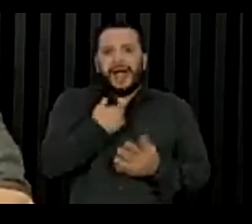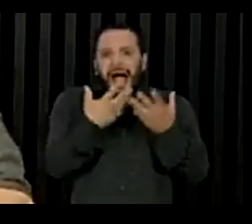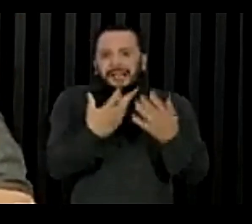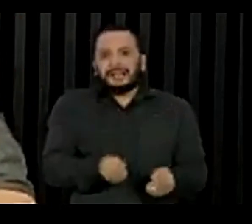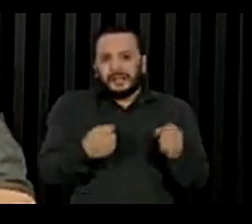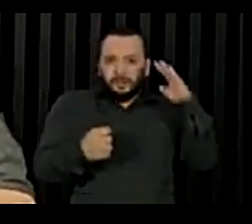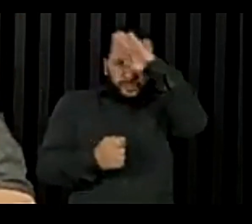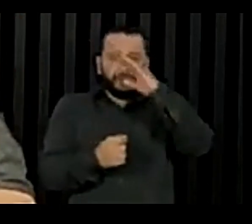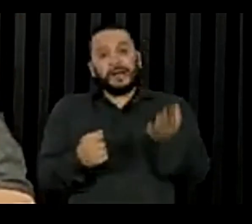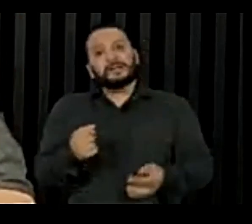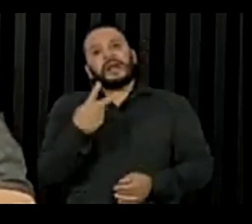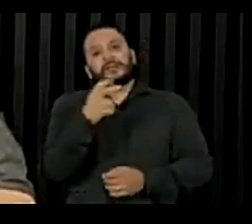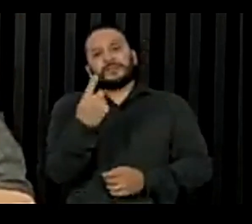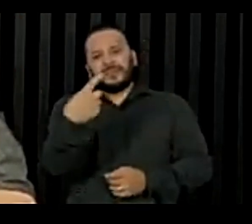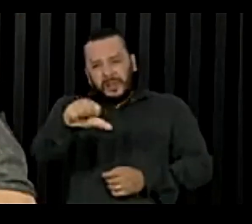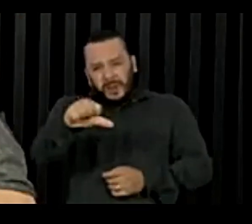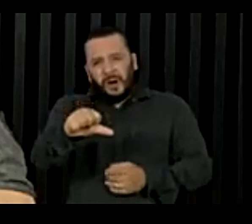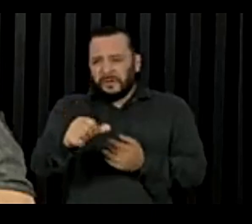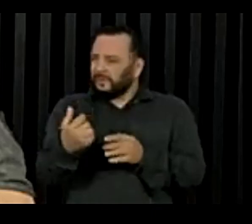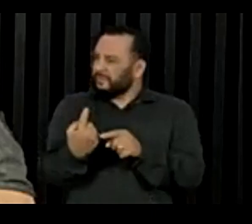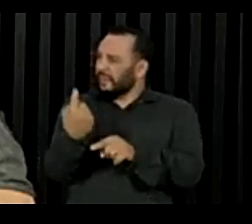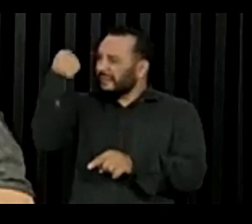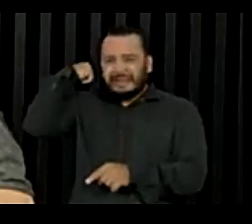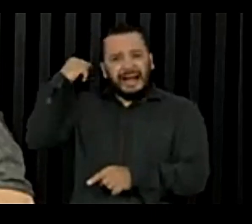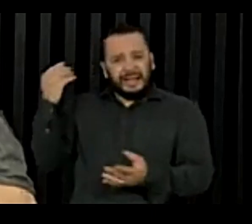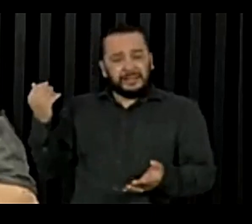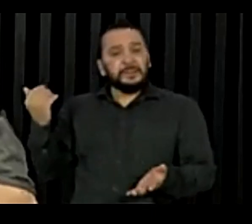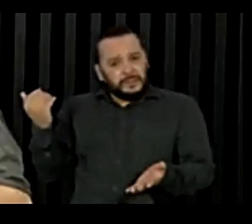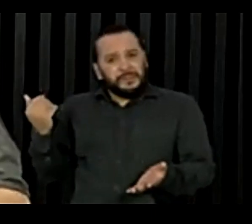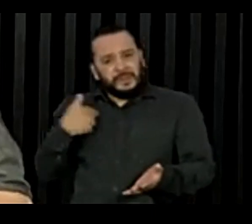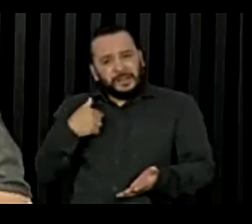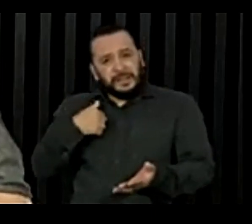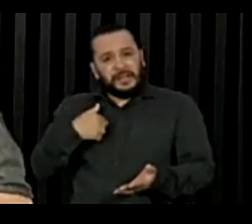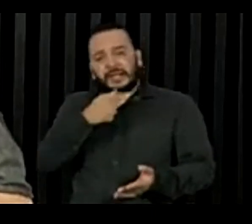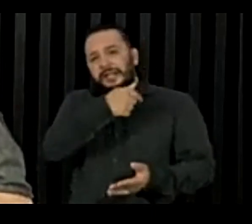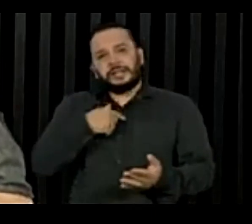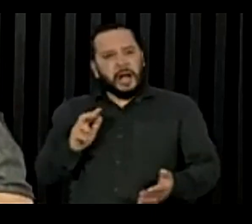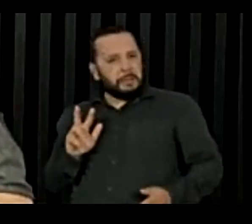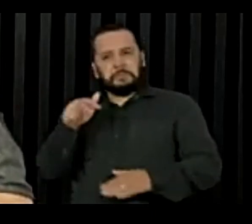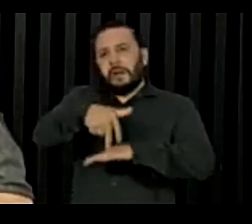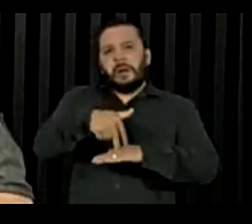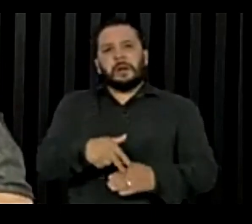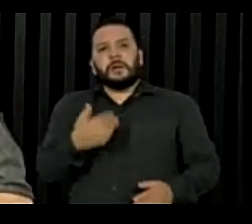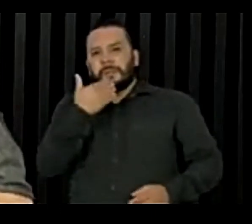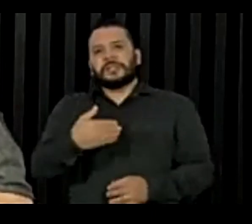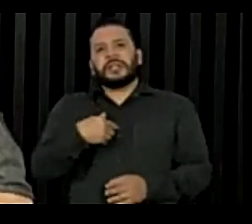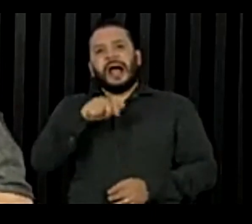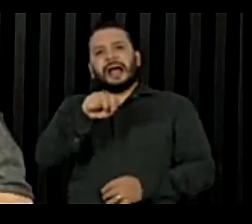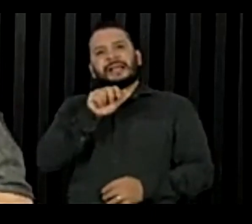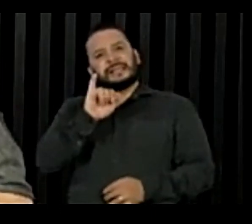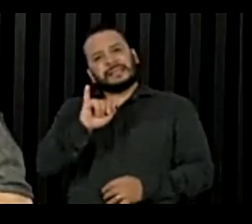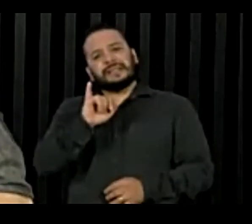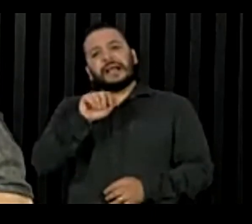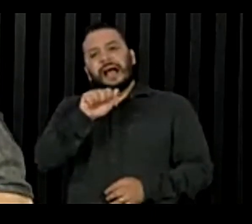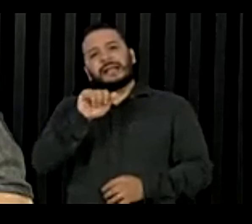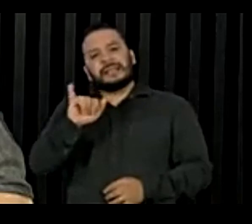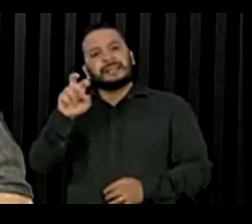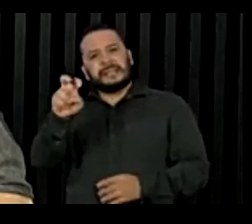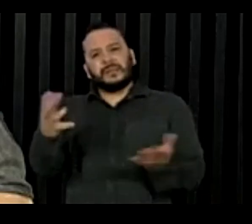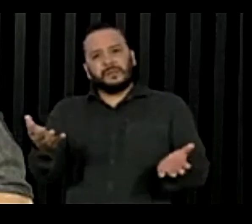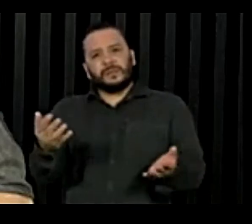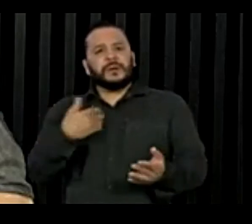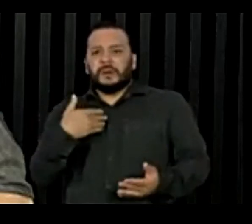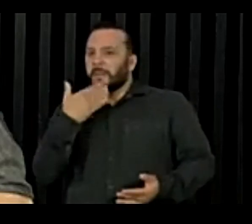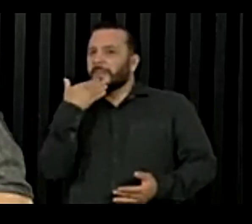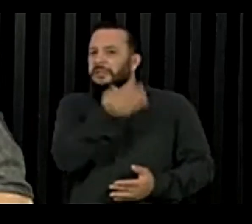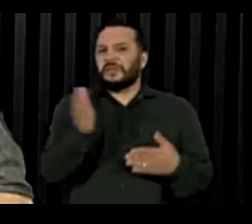antes do Bolsonaro subir em palanque, em manifestação que pedia o AI-5 e pedia o fechamento do Congresso e do STF. Então,